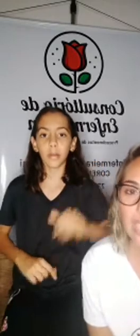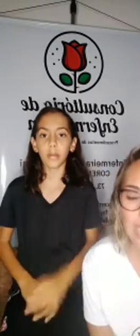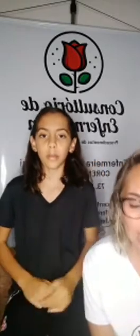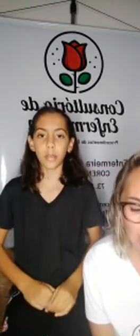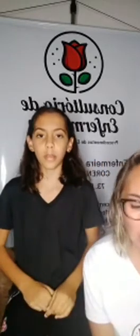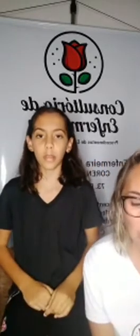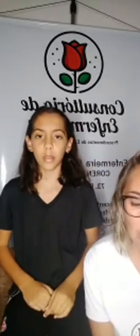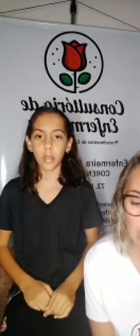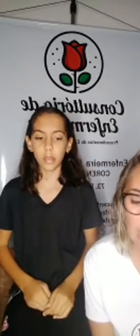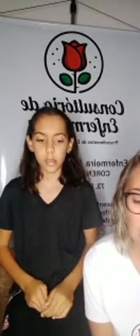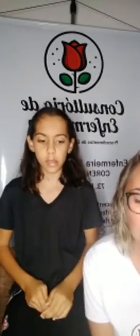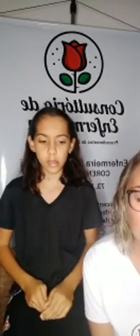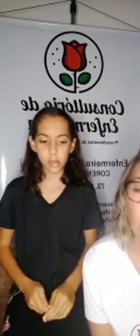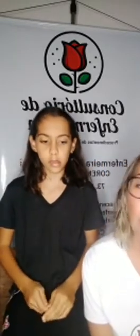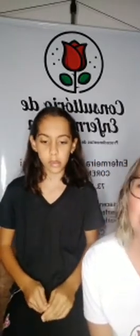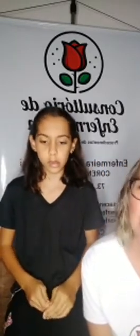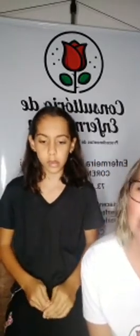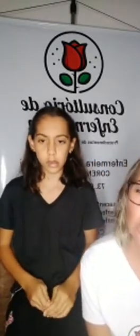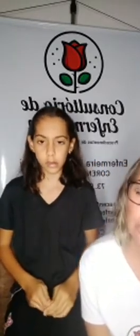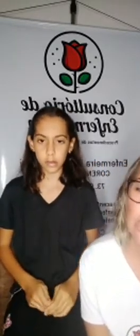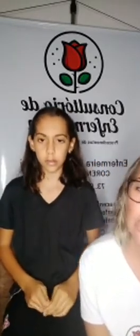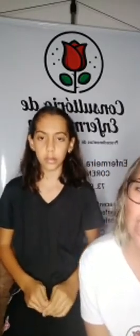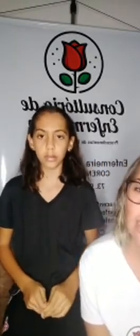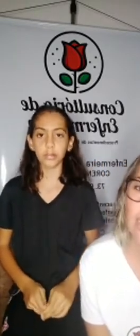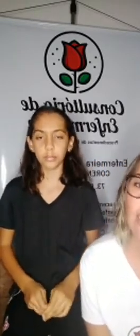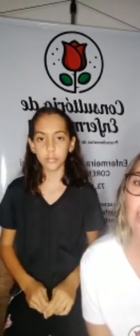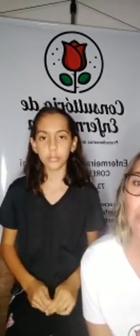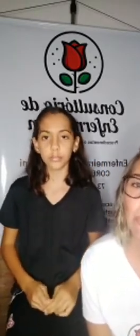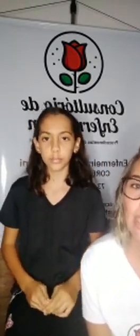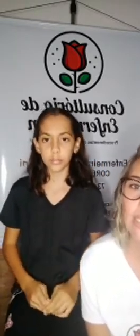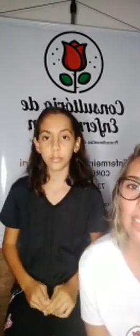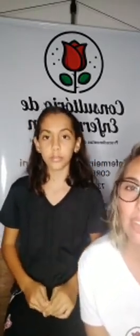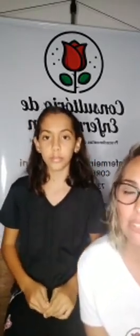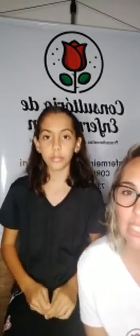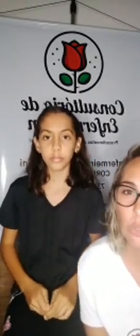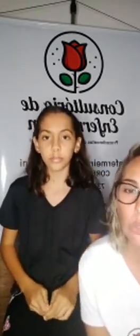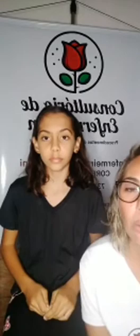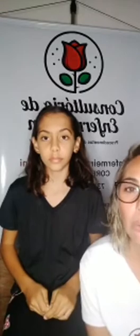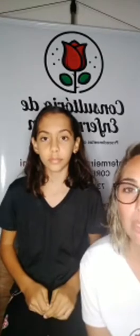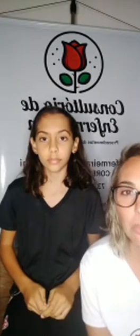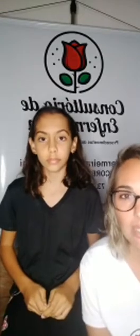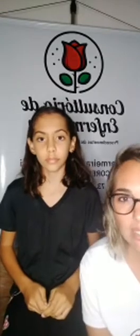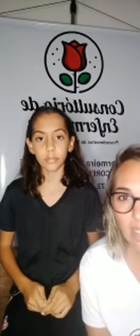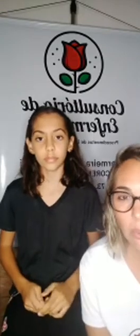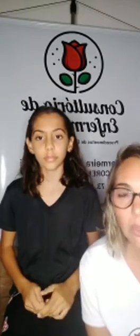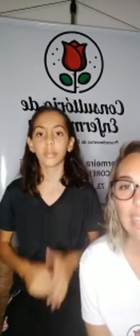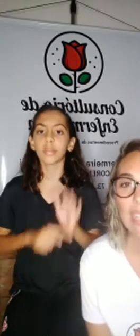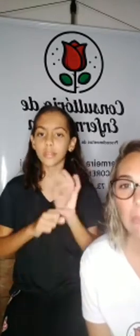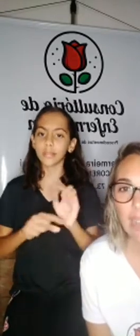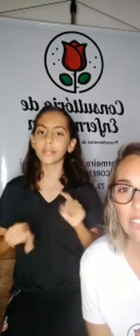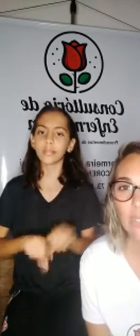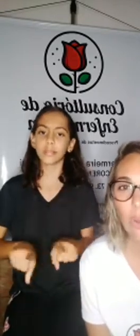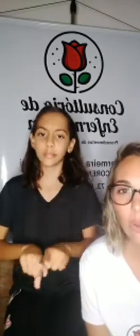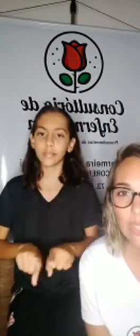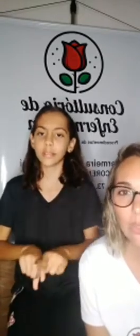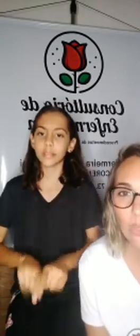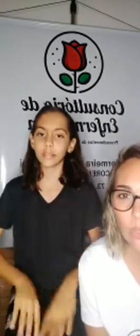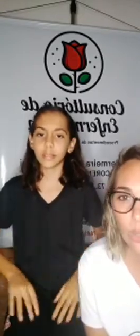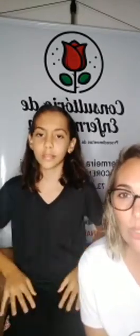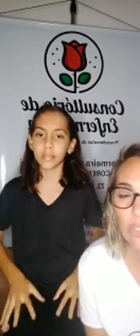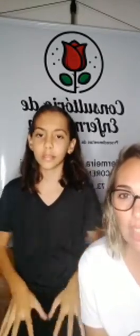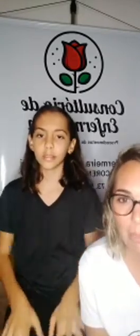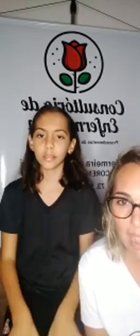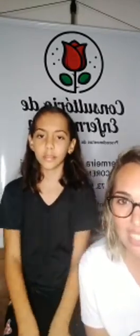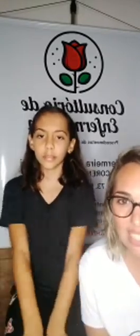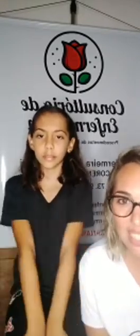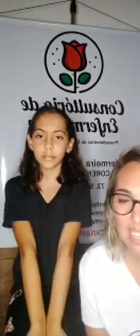da quarentena na infância. Uma excelente pediatra que também estará fazendo sua contribuição na página do Rosa Consultório